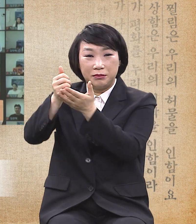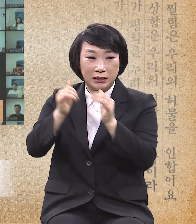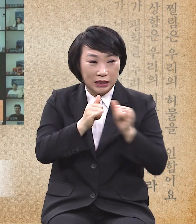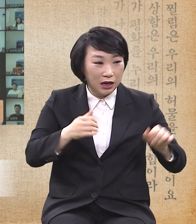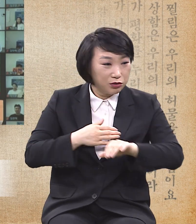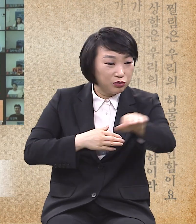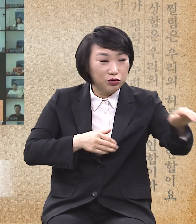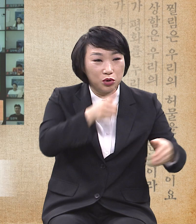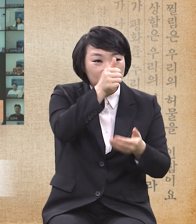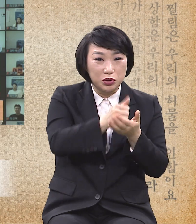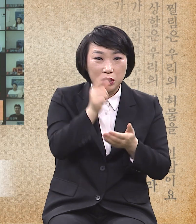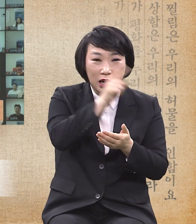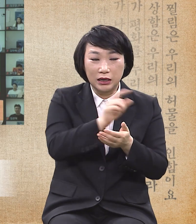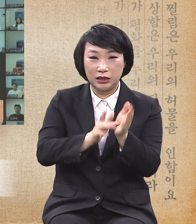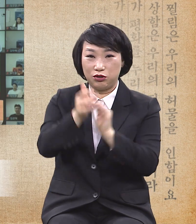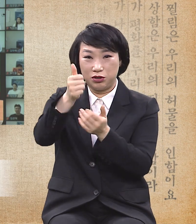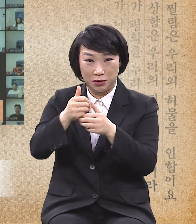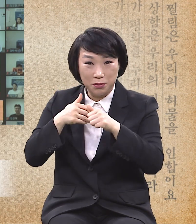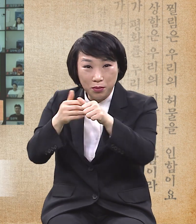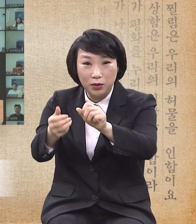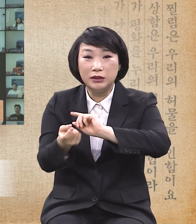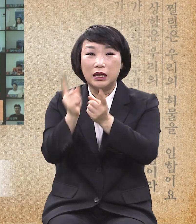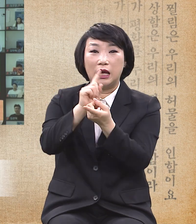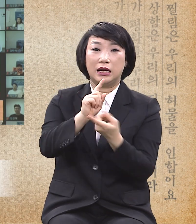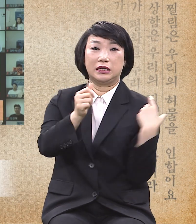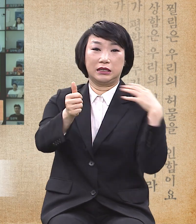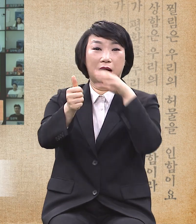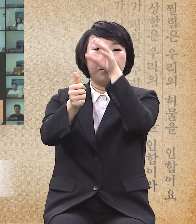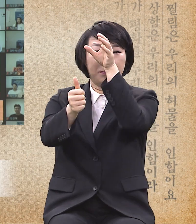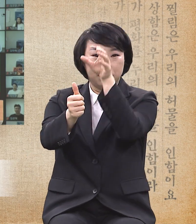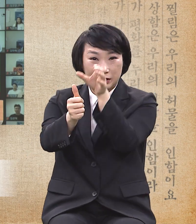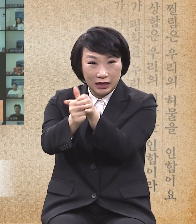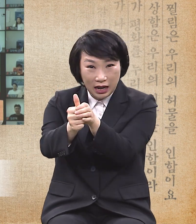우리 무리의 죄악을 그에게